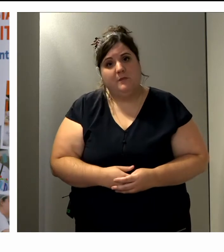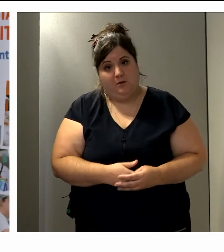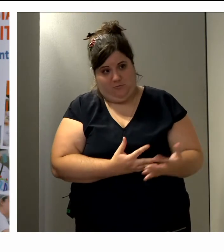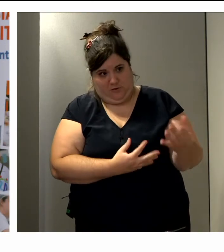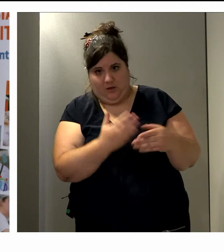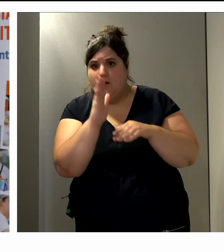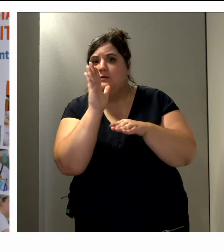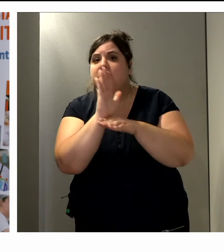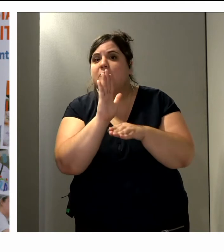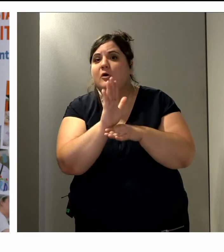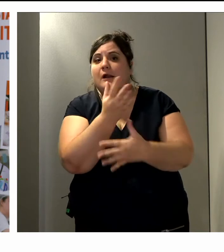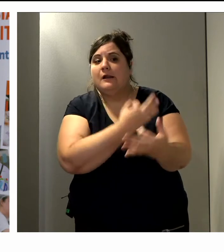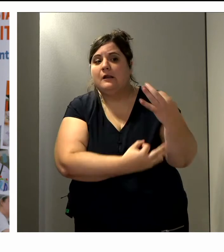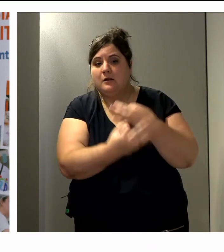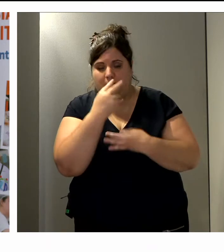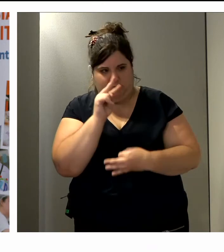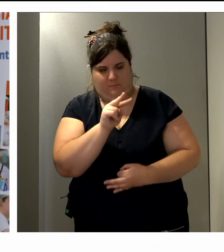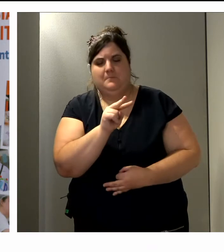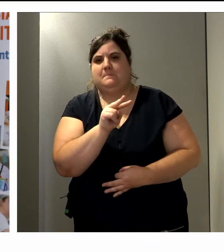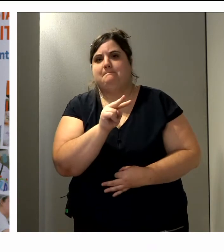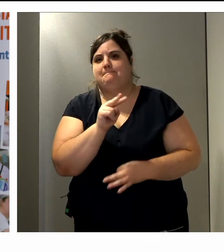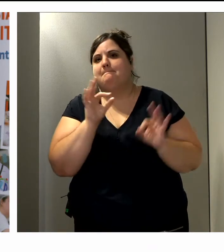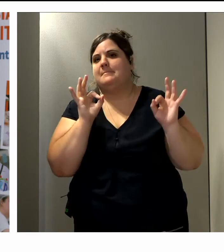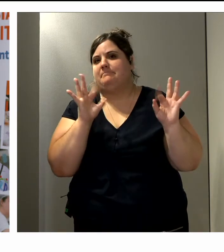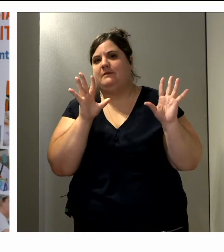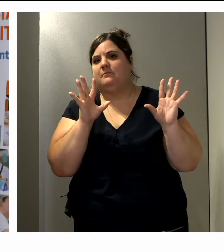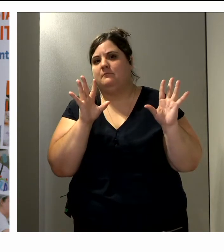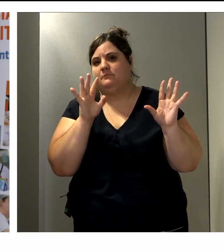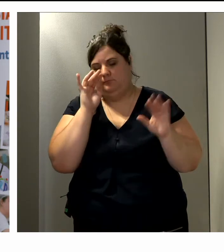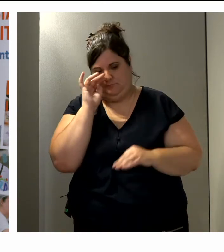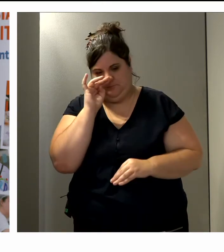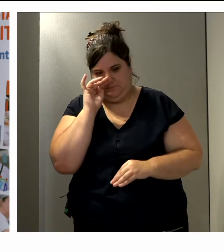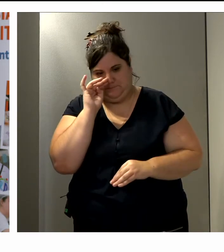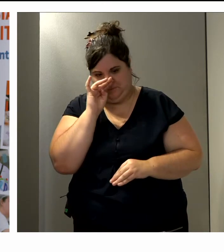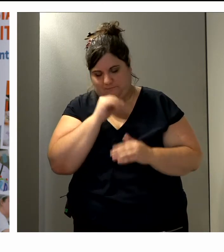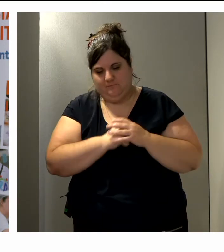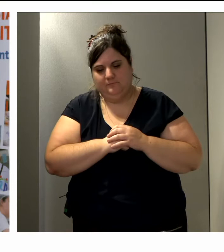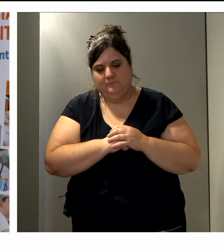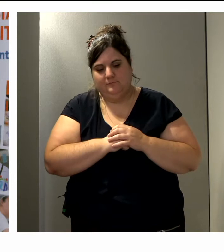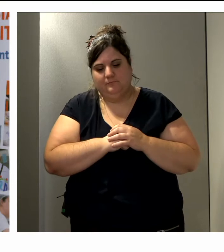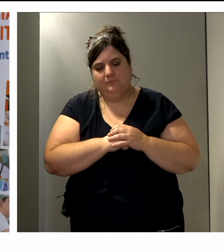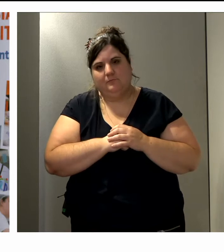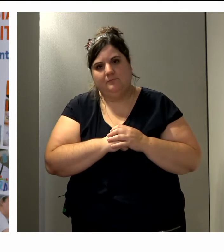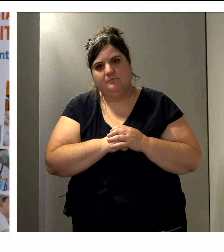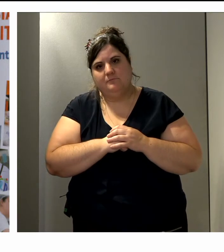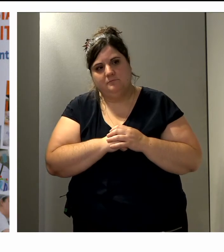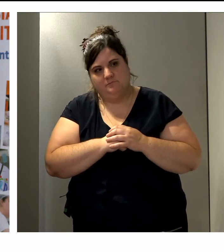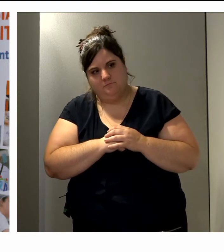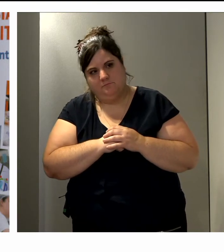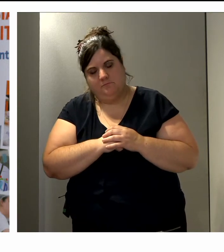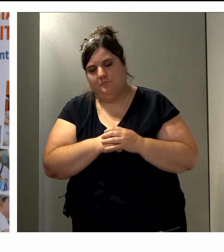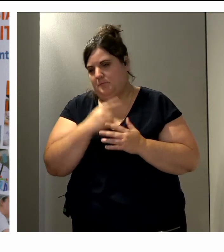reconnais tout à fait dans les propos de Julien. J'insiste vraiment, pour ma part, de